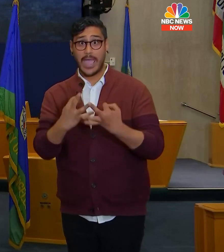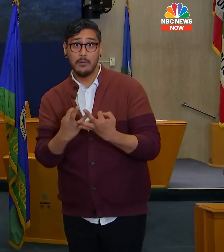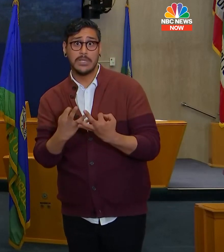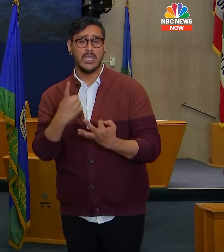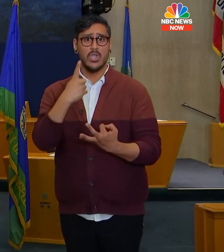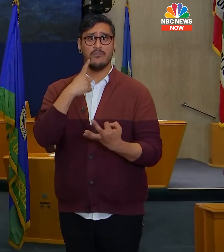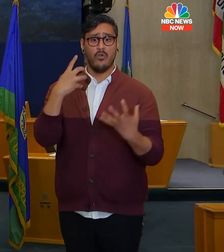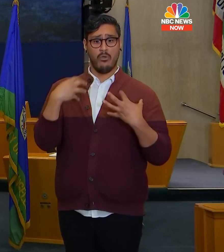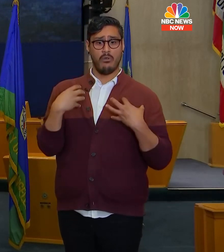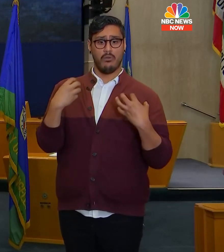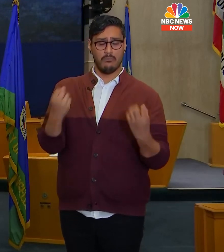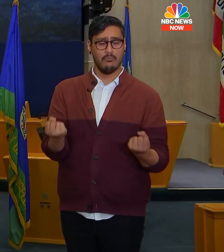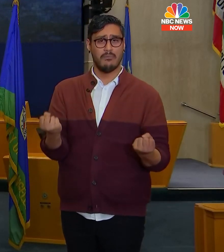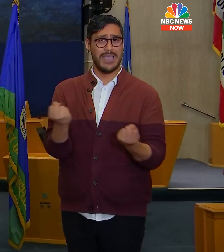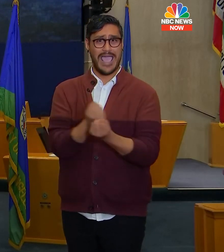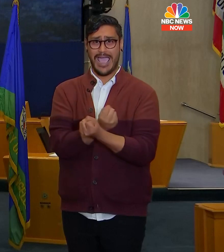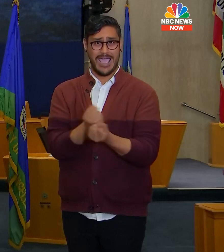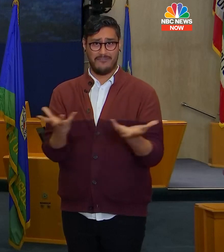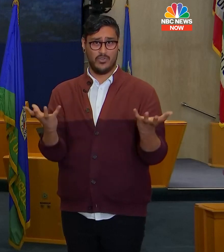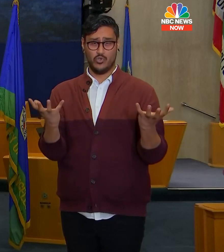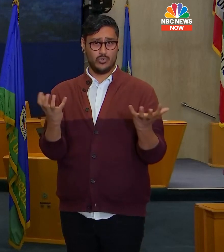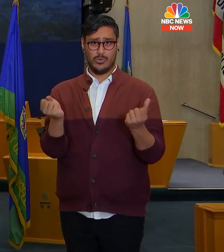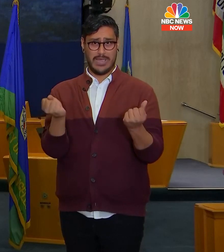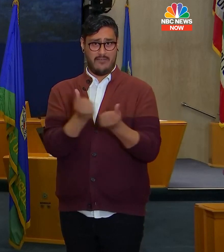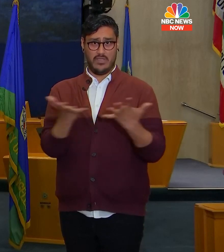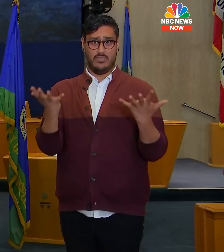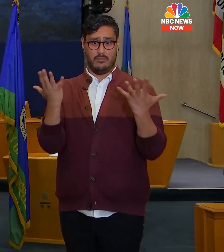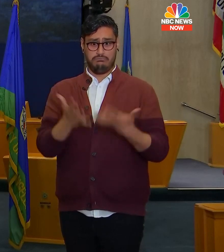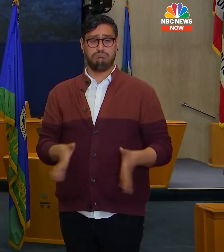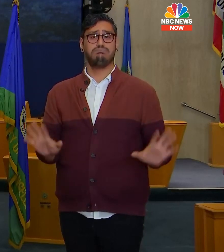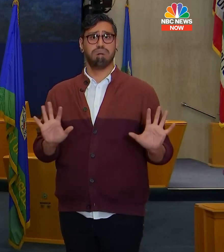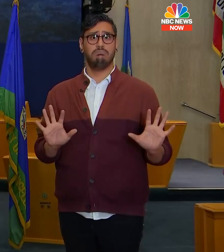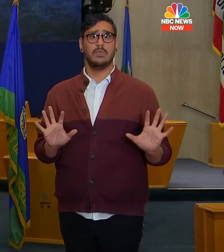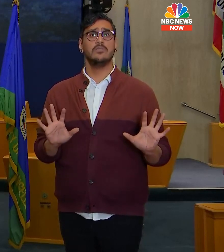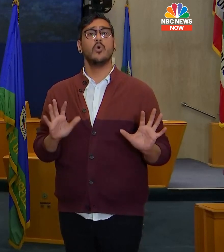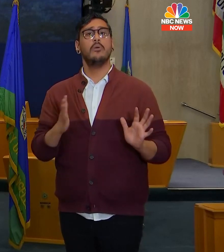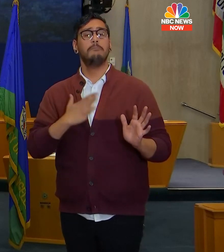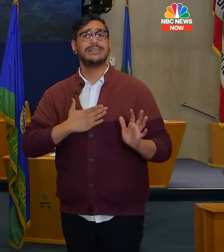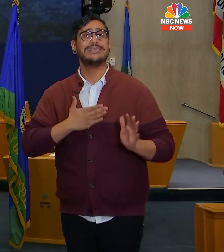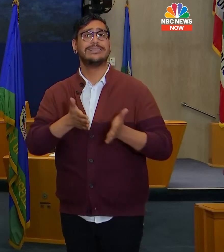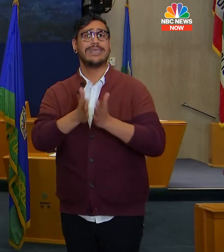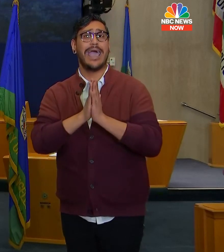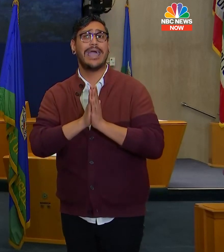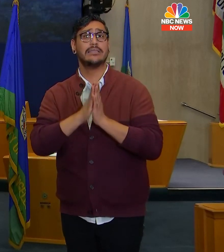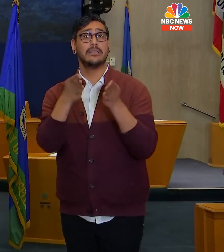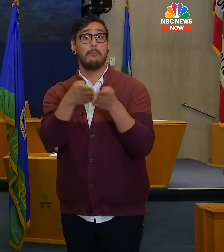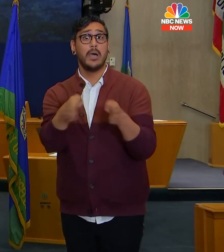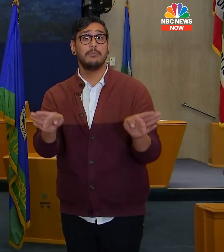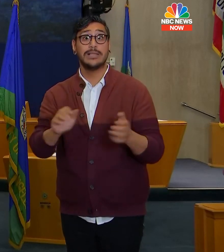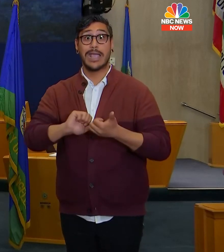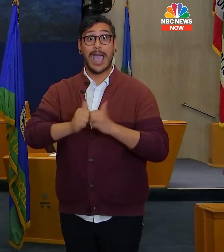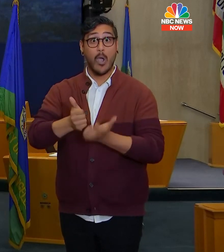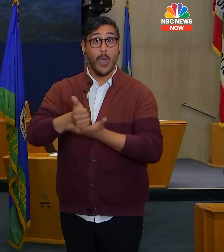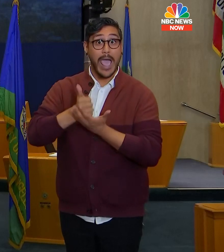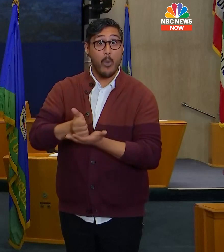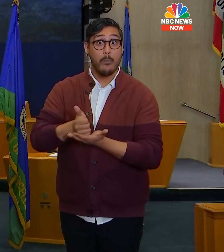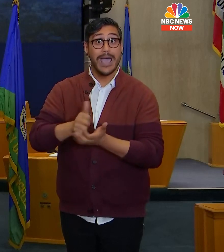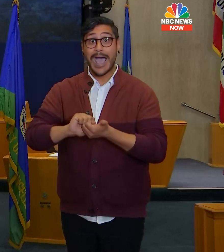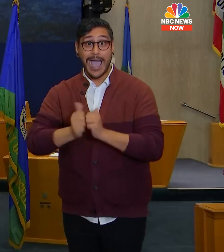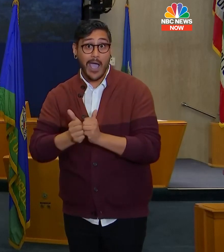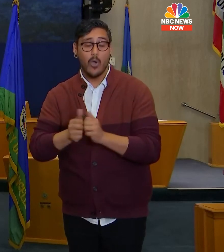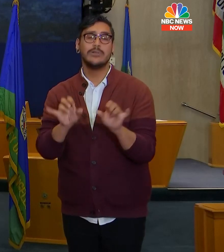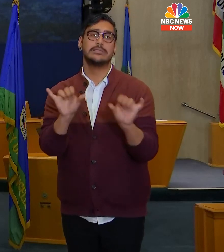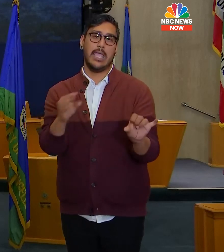esta etapa y por esta crisis. Por eso les pedimos al público que por favor nos ayuden con mantenerse en sus casas.